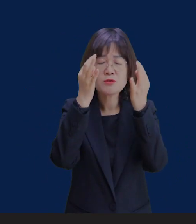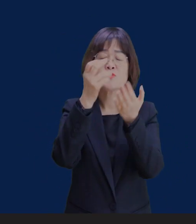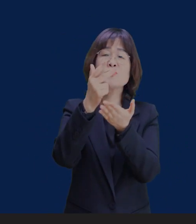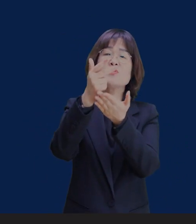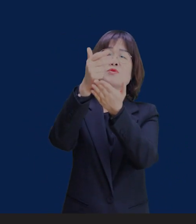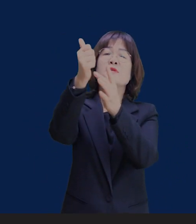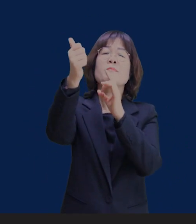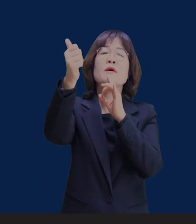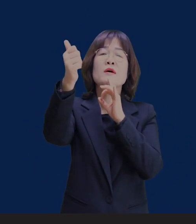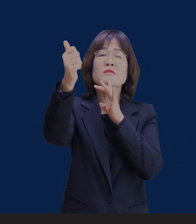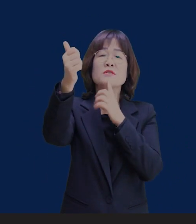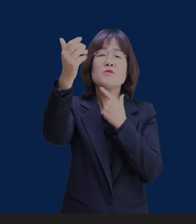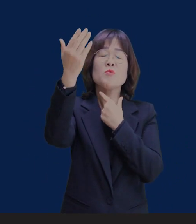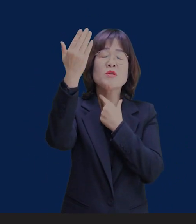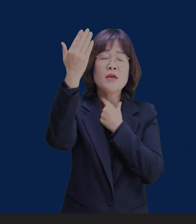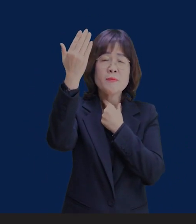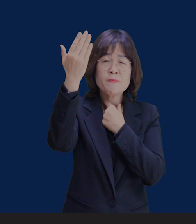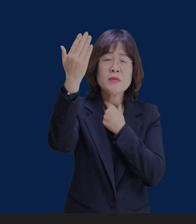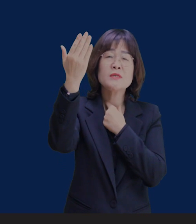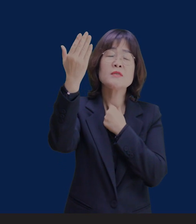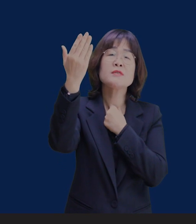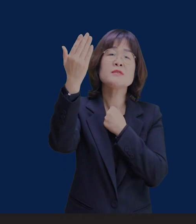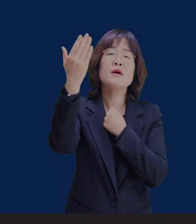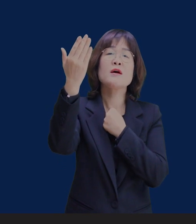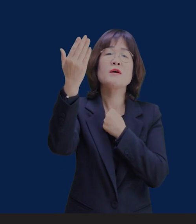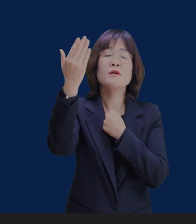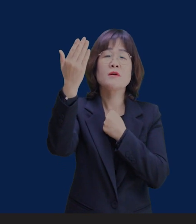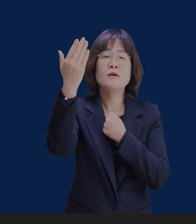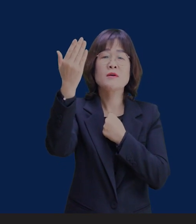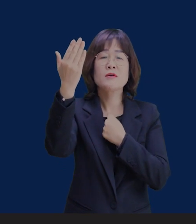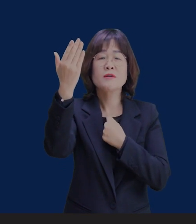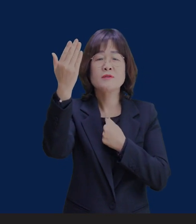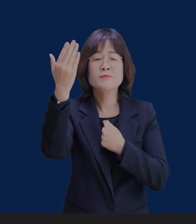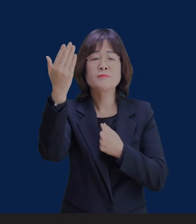이끄소서. 간절히 주님만을